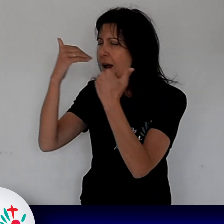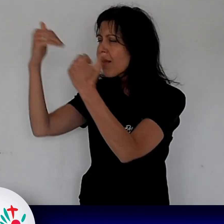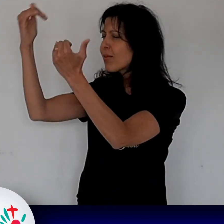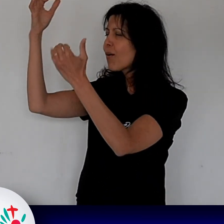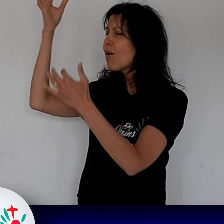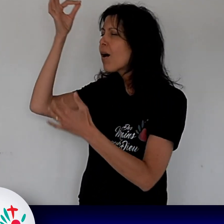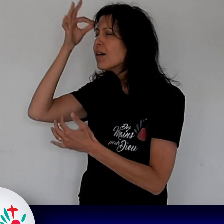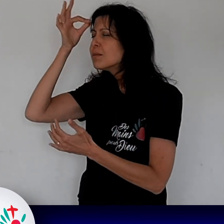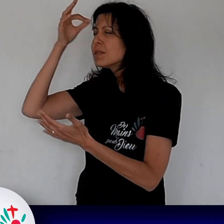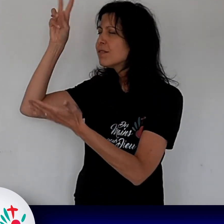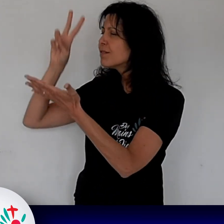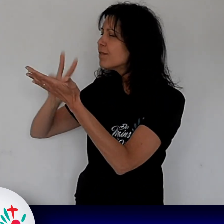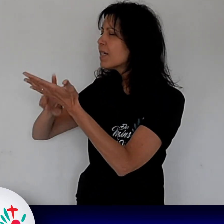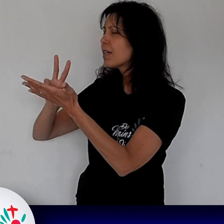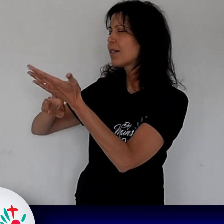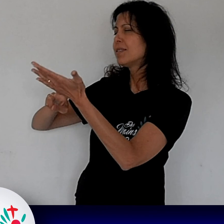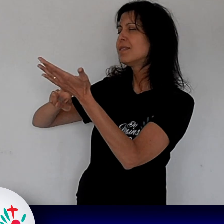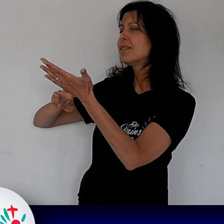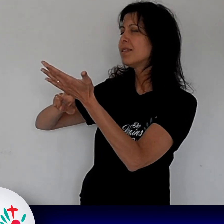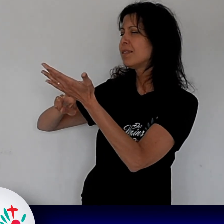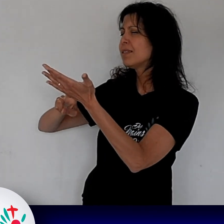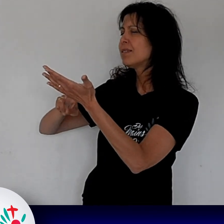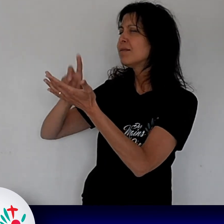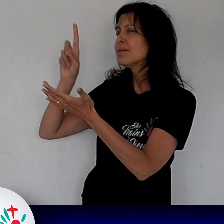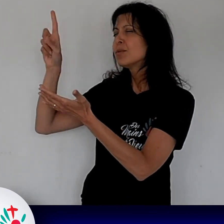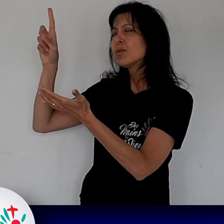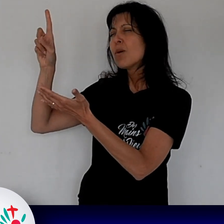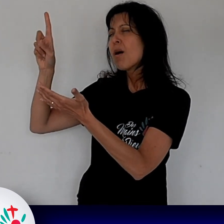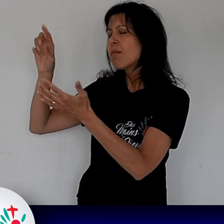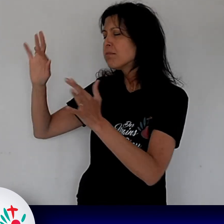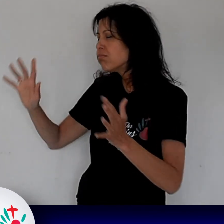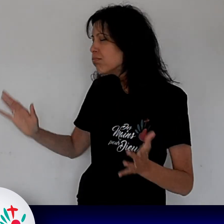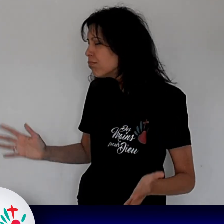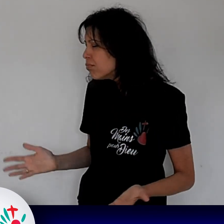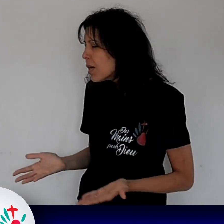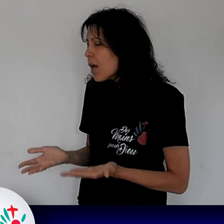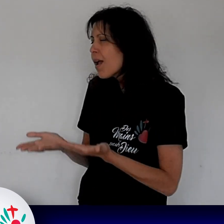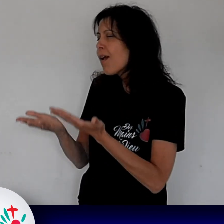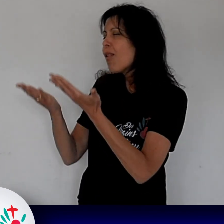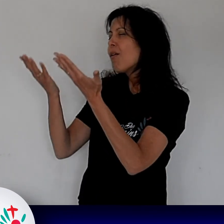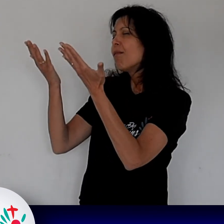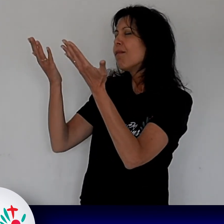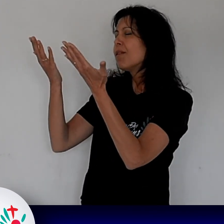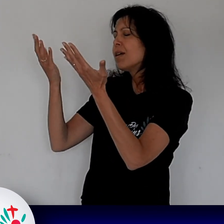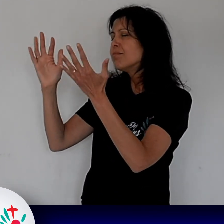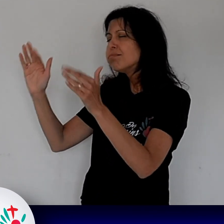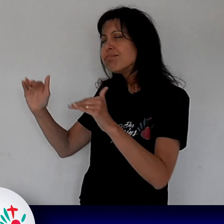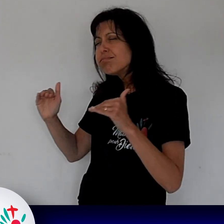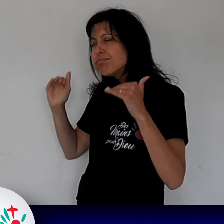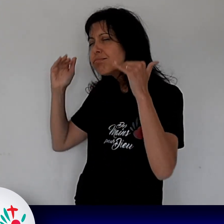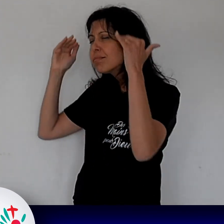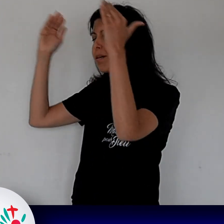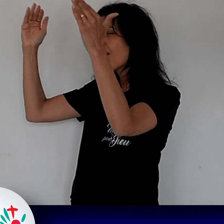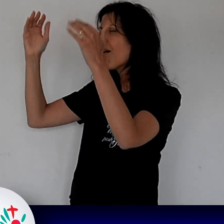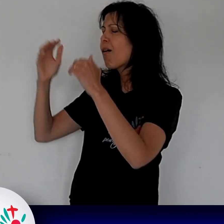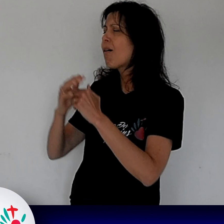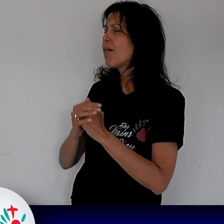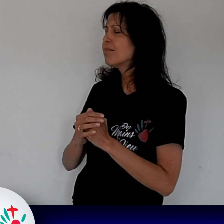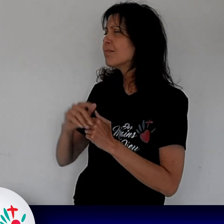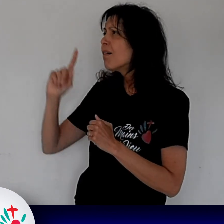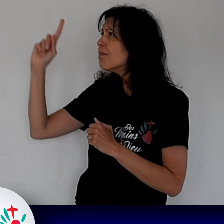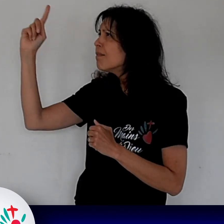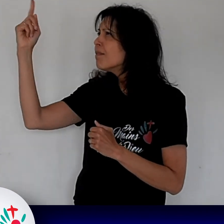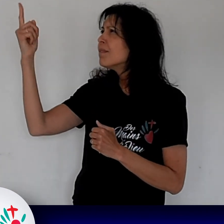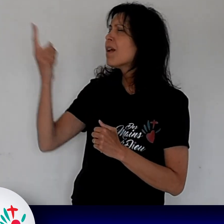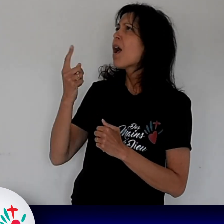ta grandeur, Seigneur, l'immensité de ton amour. Viens par ton esprit, remplis ton Église, qu'elle